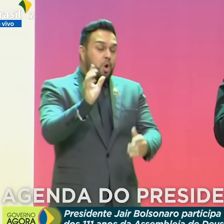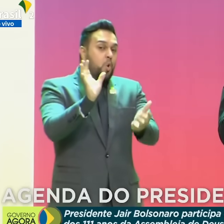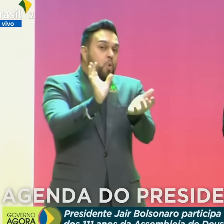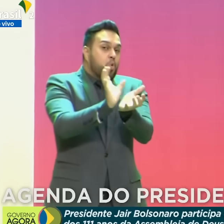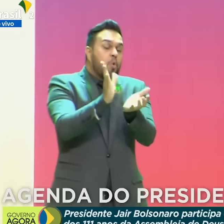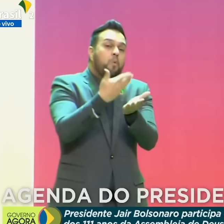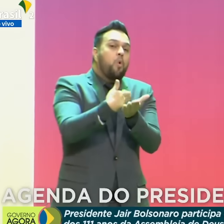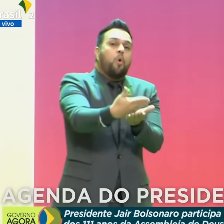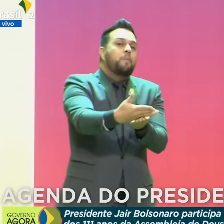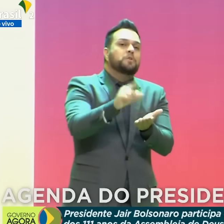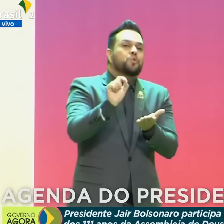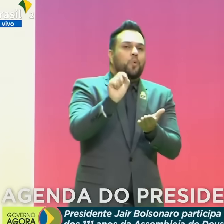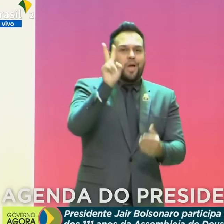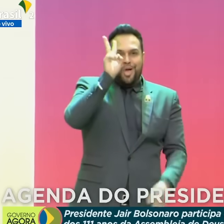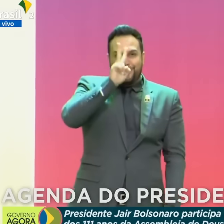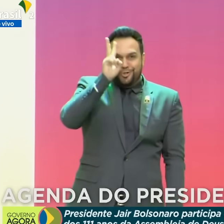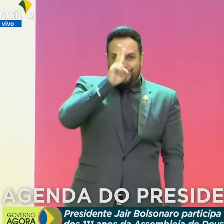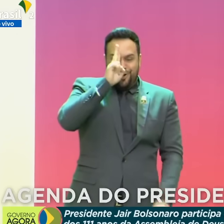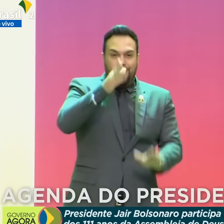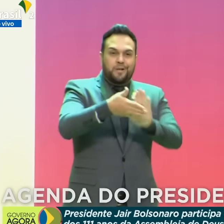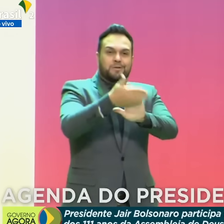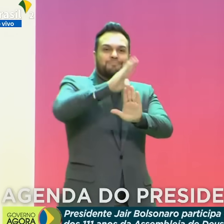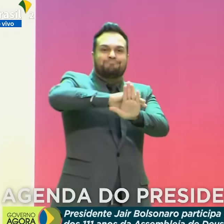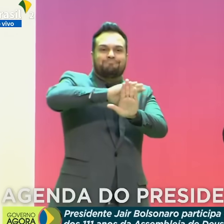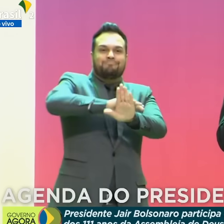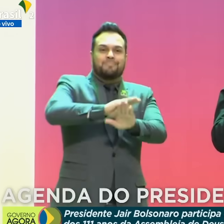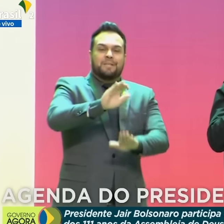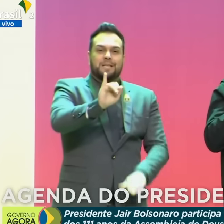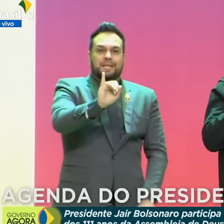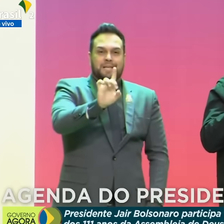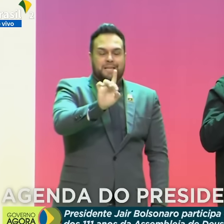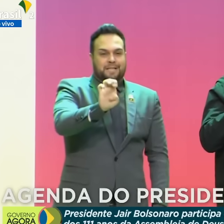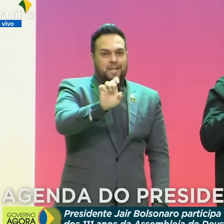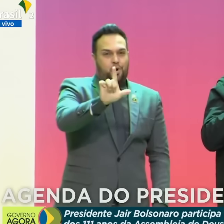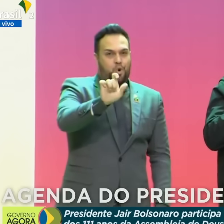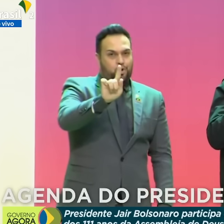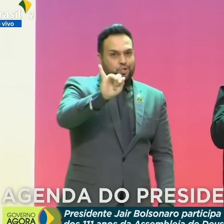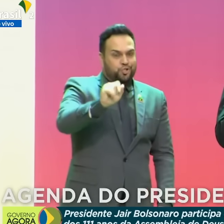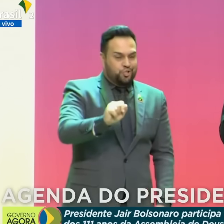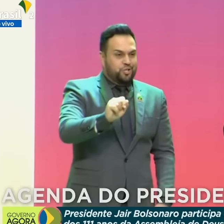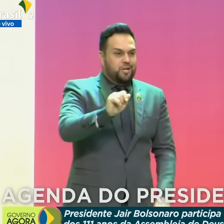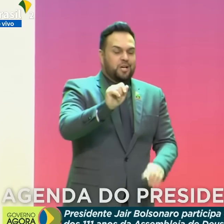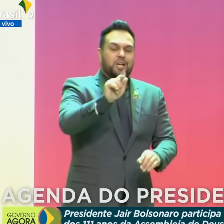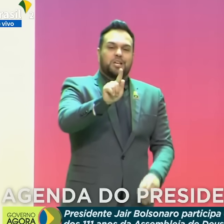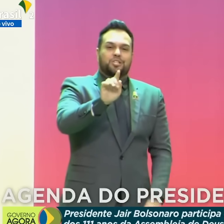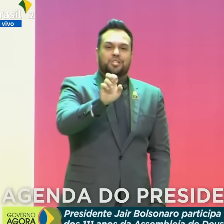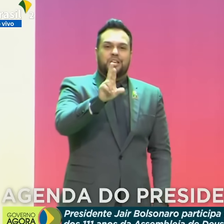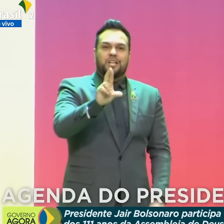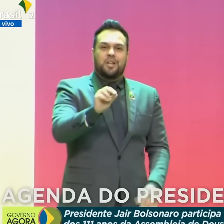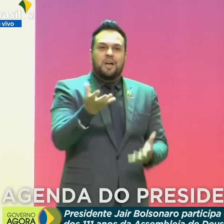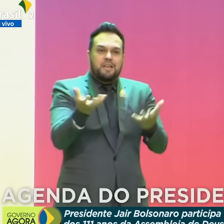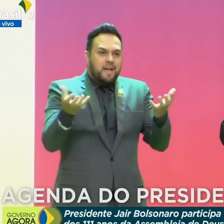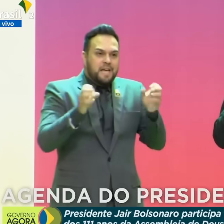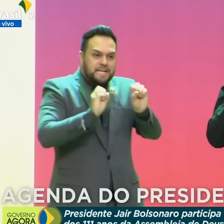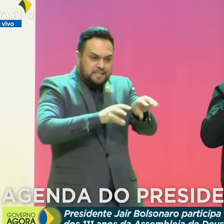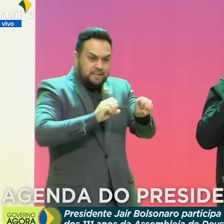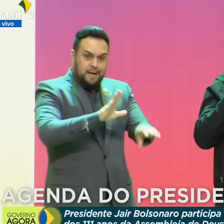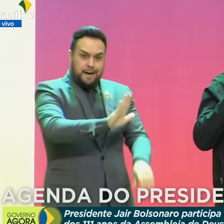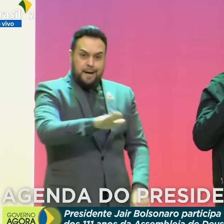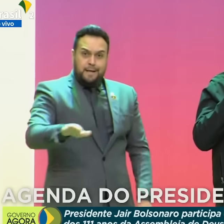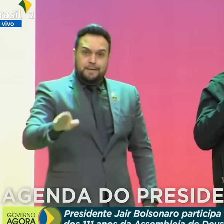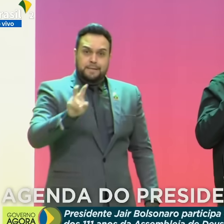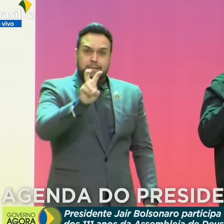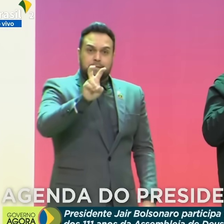começou a história da ideologia de gênero, querer ensinar para os nossos filhos de 5, 6 anos de